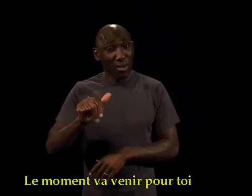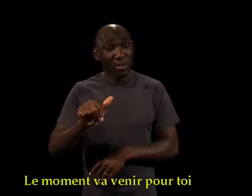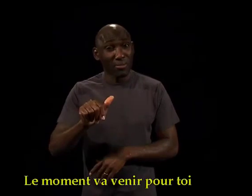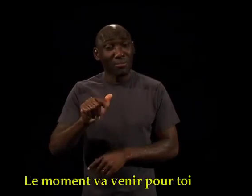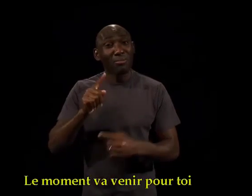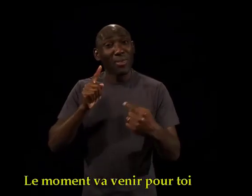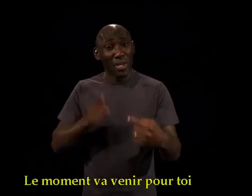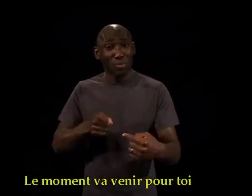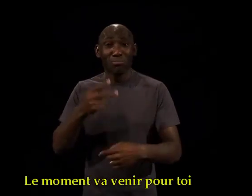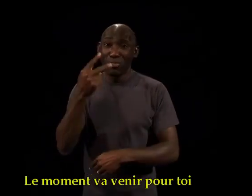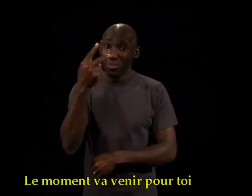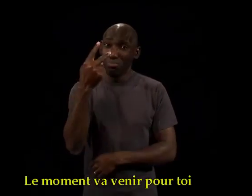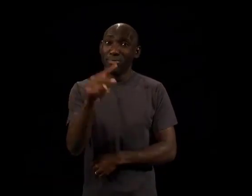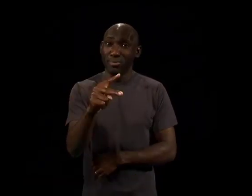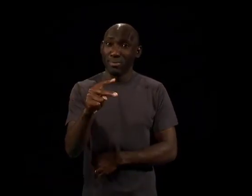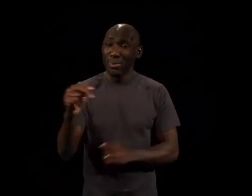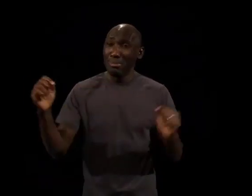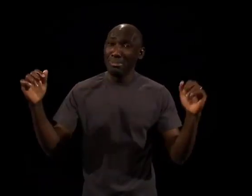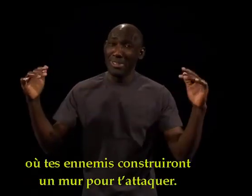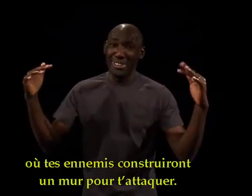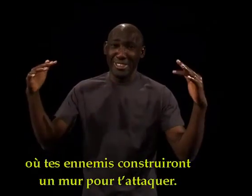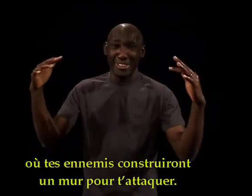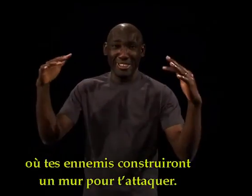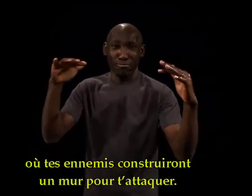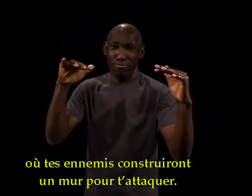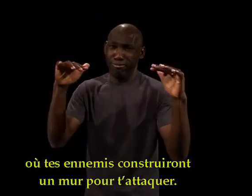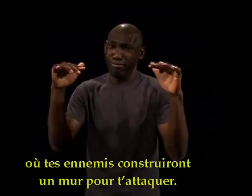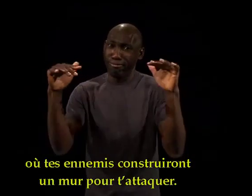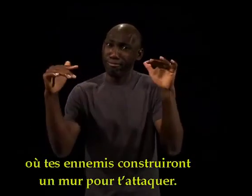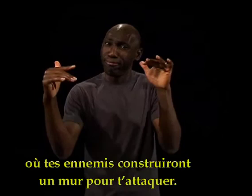Le moment va venir pour toi où tes ennemis construiront un mur pour t'attaquer.